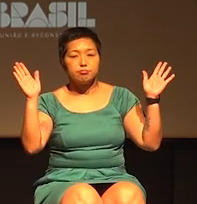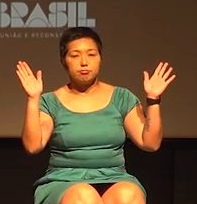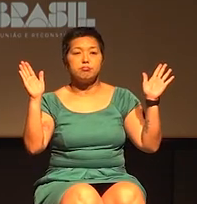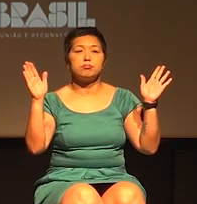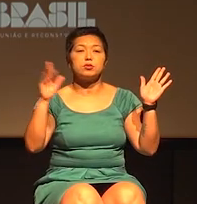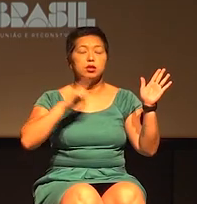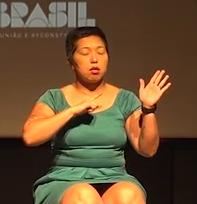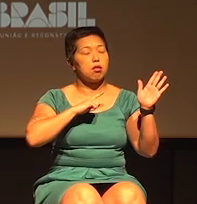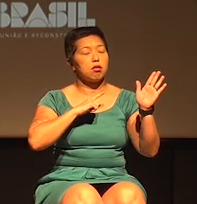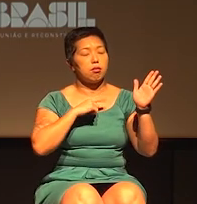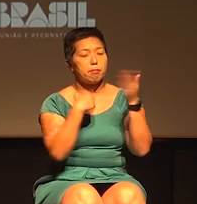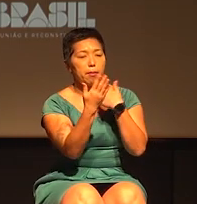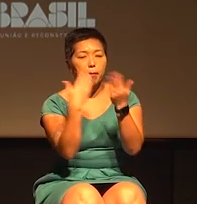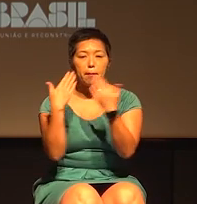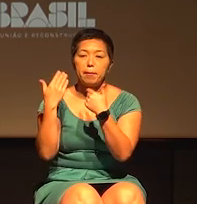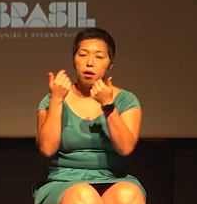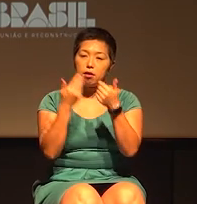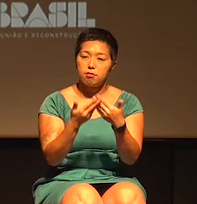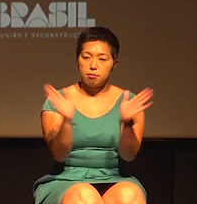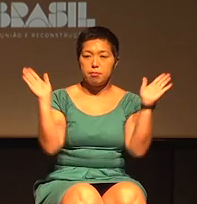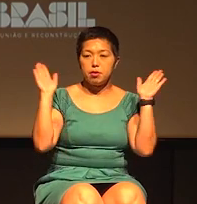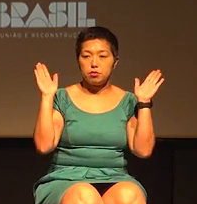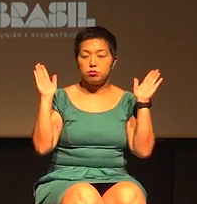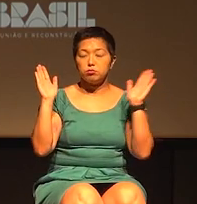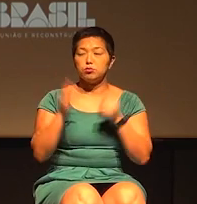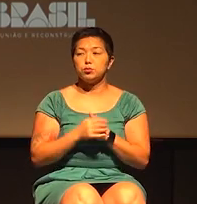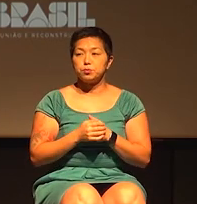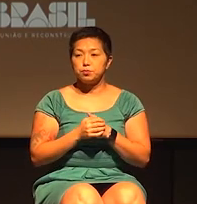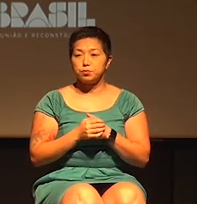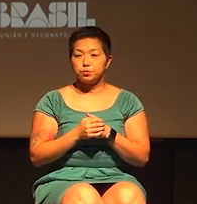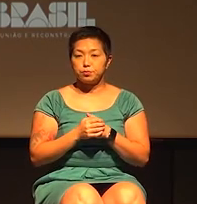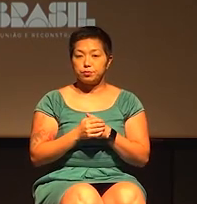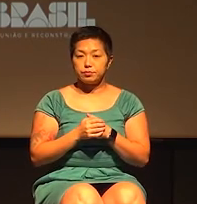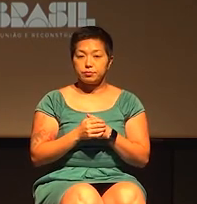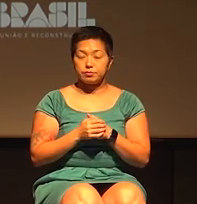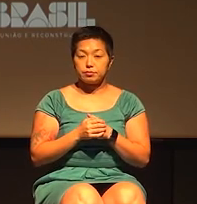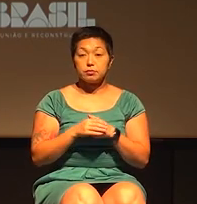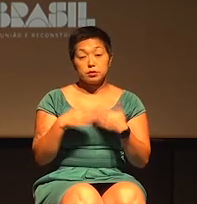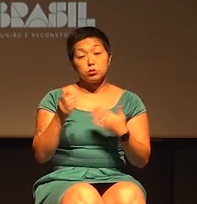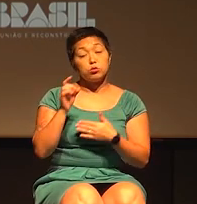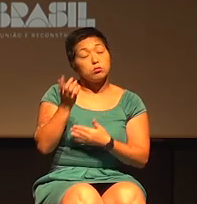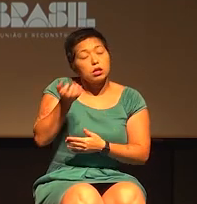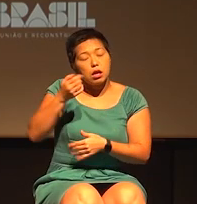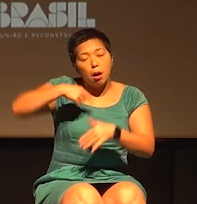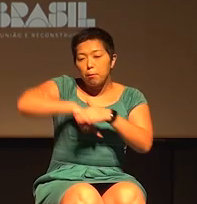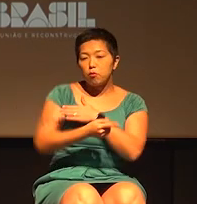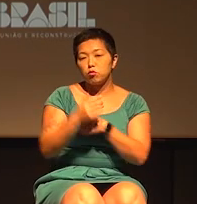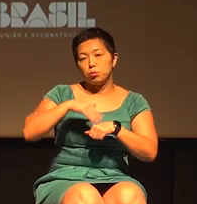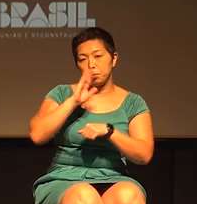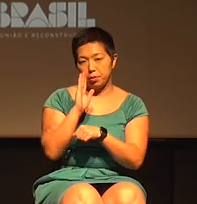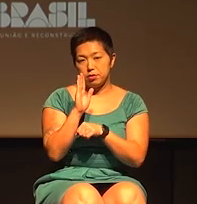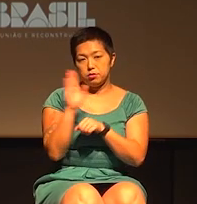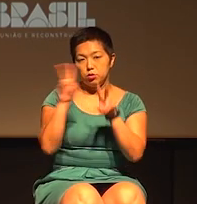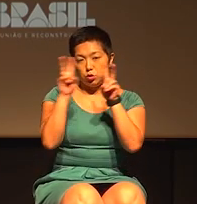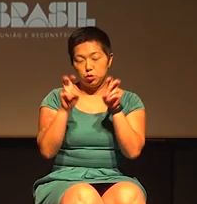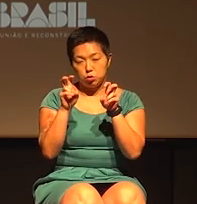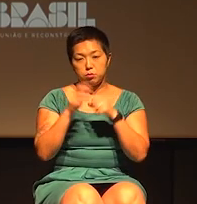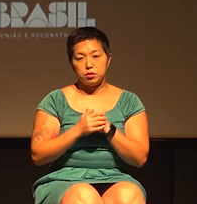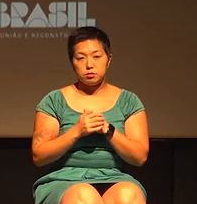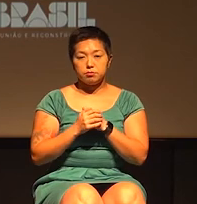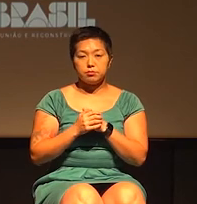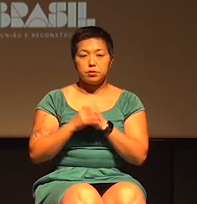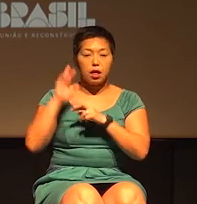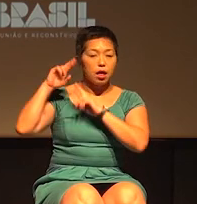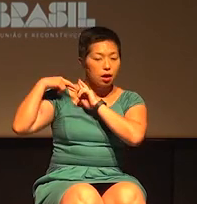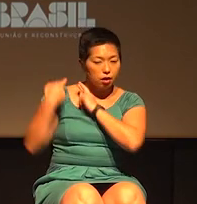trazer o diálogo aberto Então acho que falta um pouco esse essa essa esse aprofundar um pouco isso né Carolina dizia